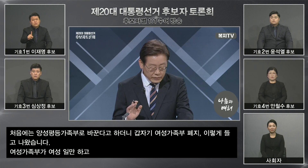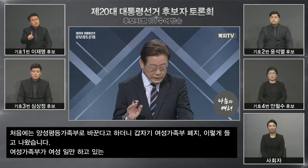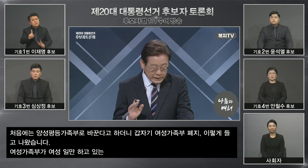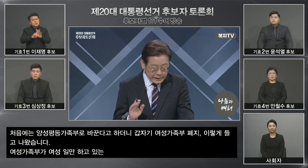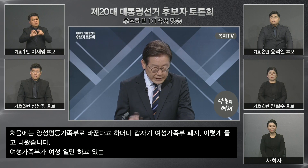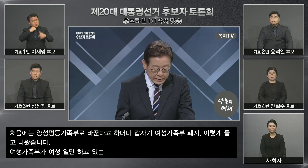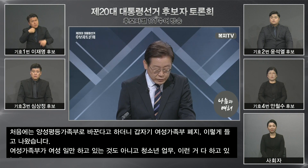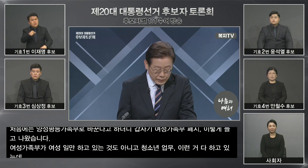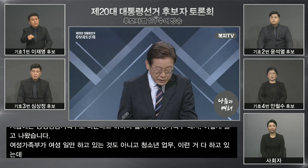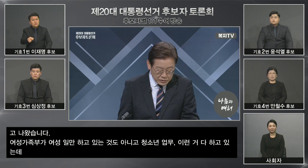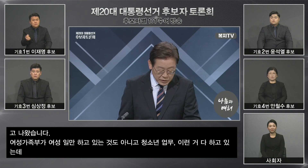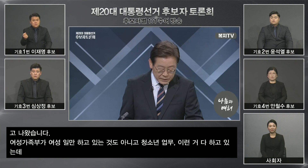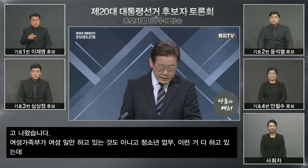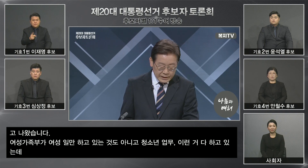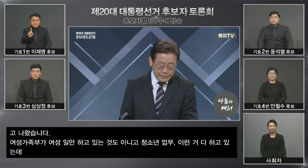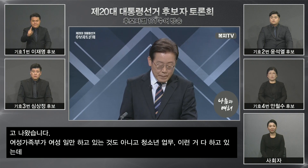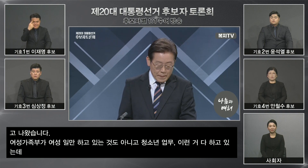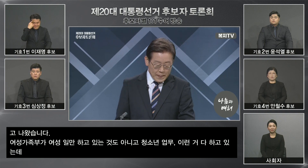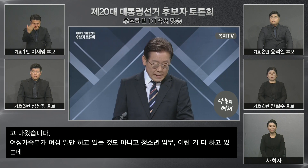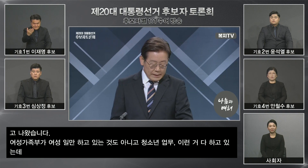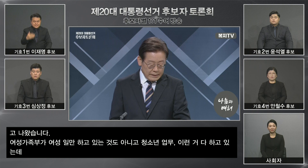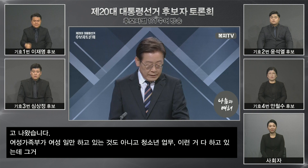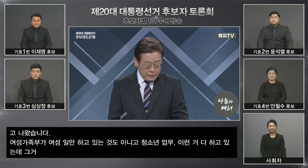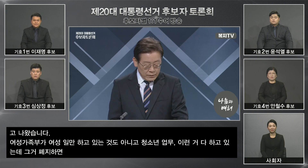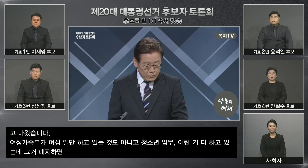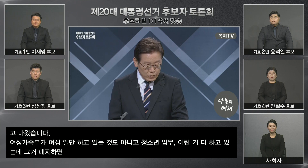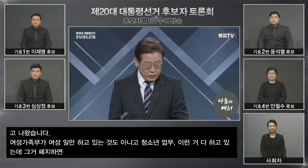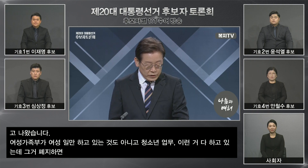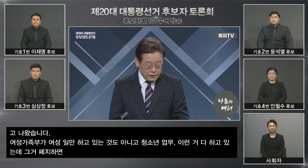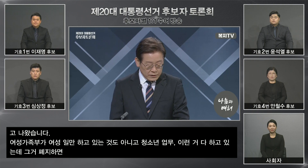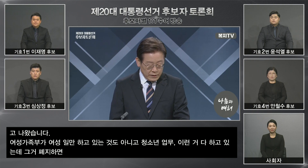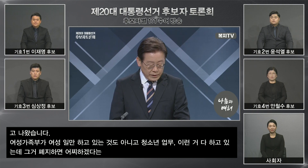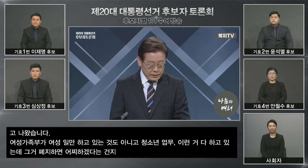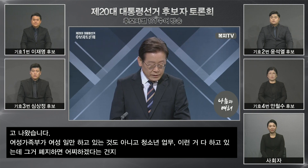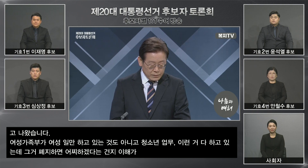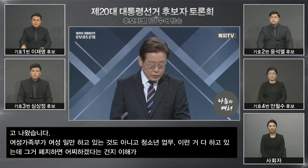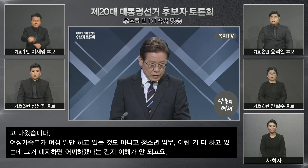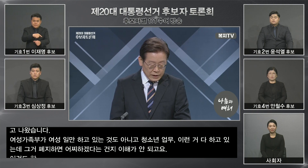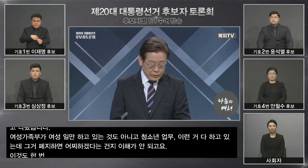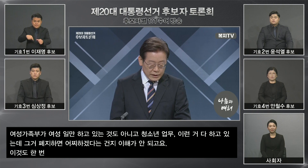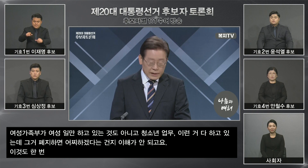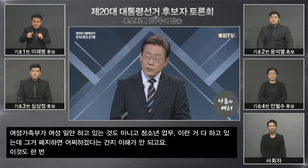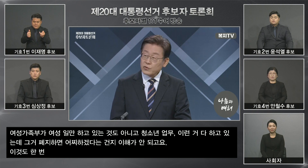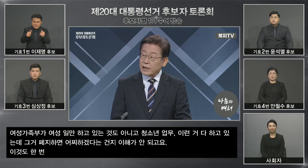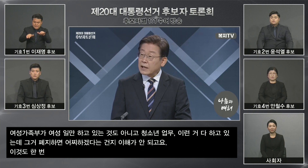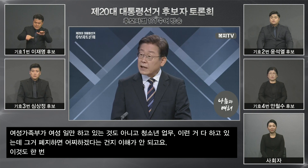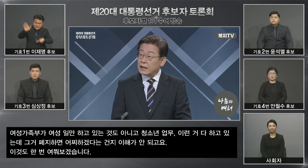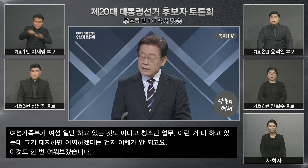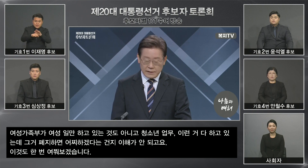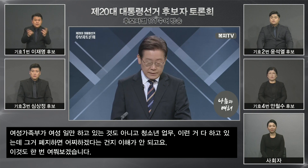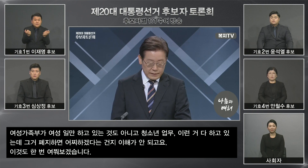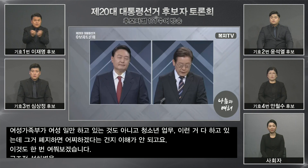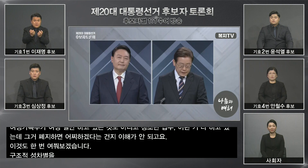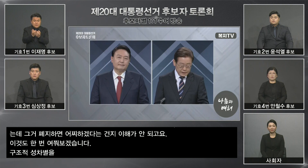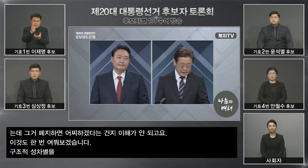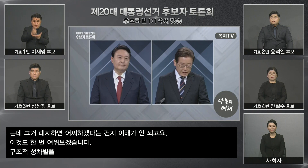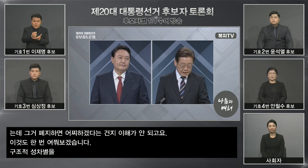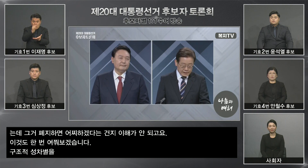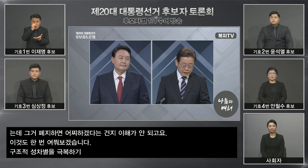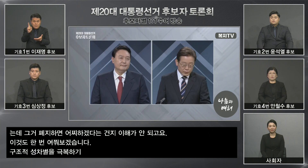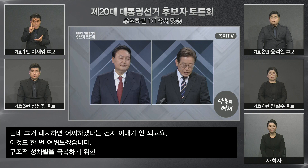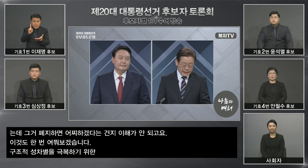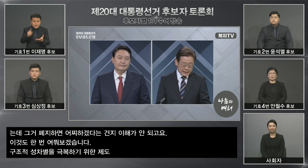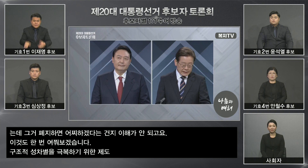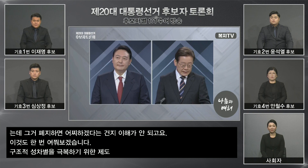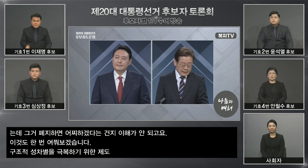되고요. 이것도 한번 여쭤보겠습니다. 구조적 성차별을 극복하기 위한 제도 중에 하나가 이제 성인지